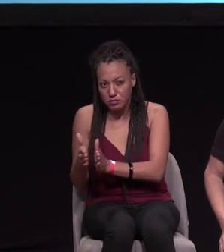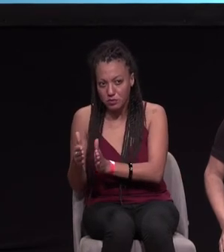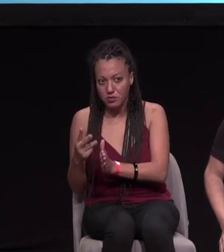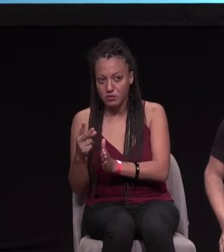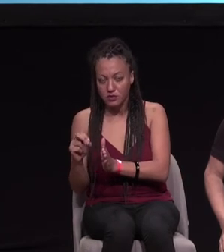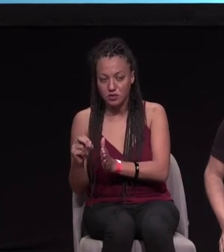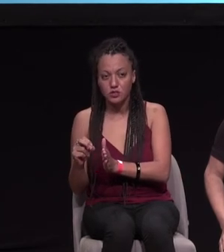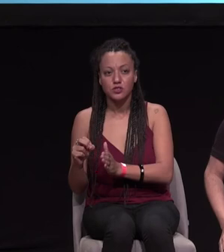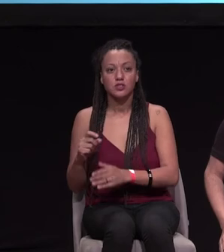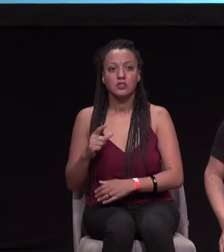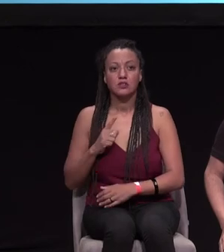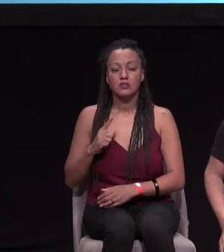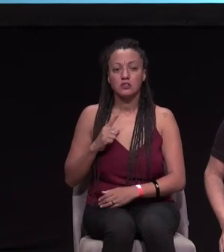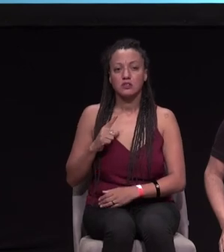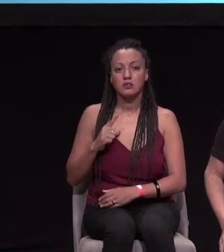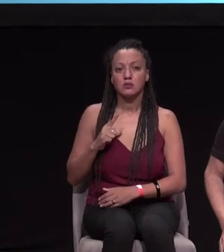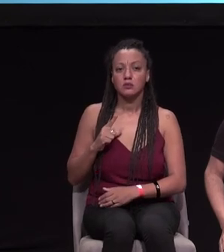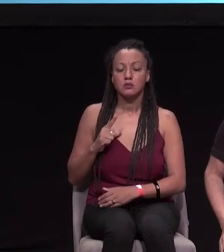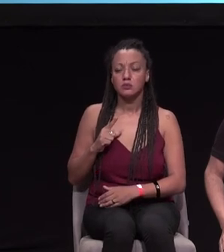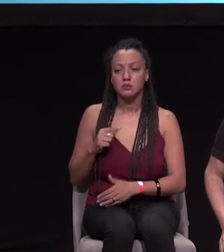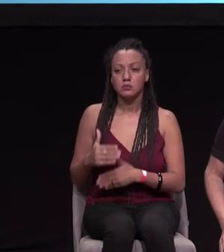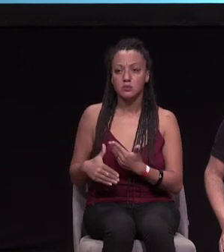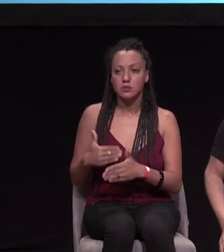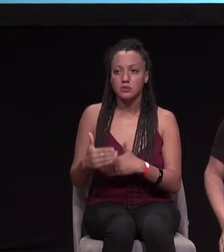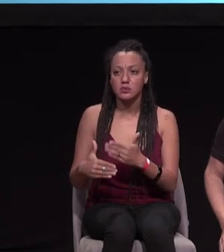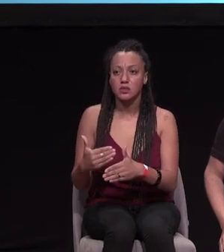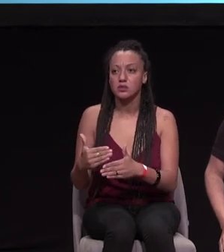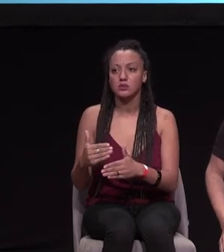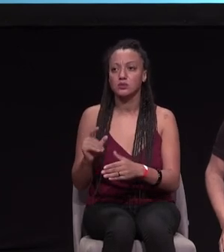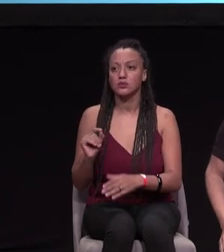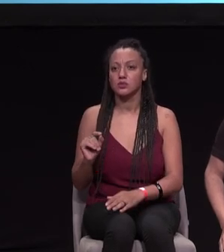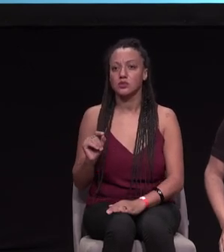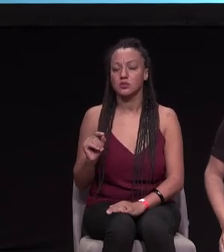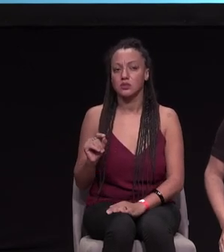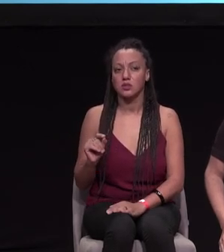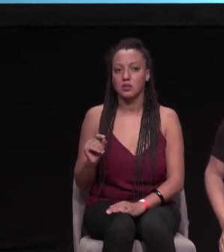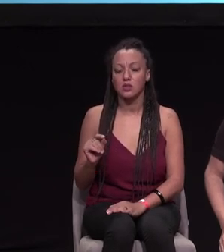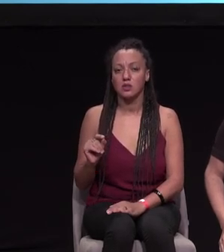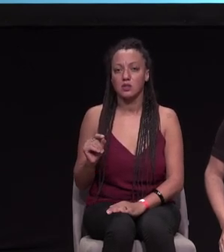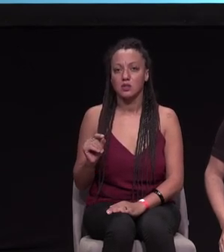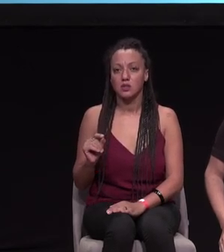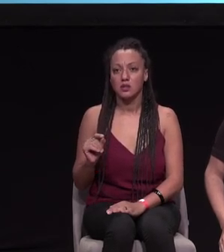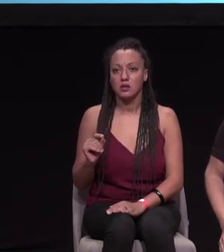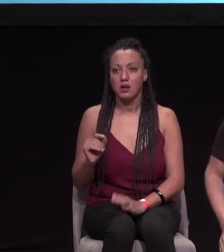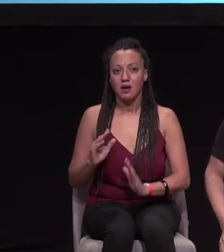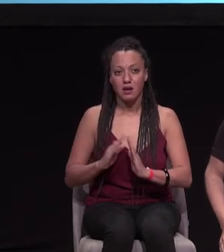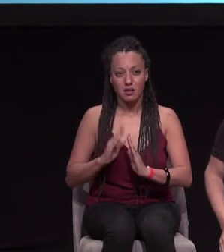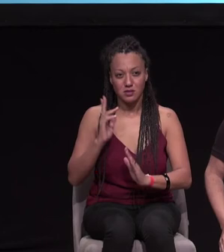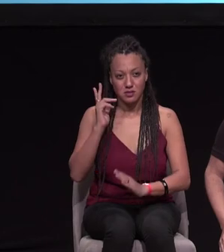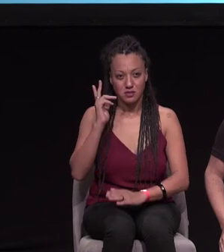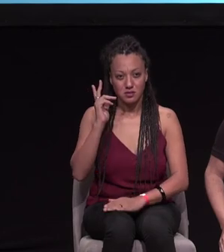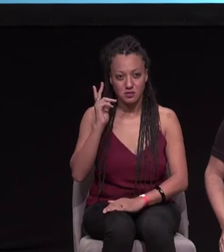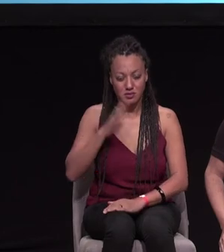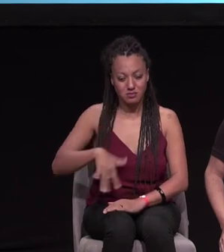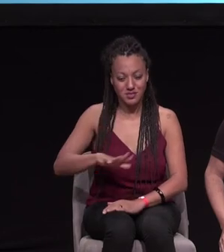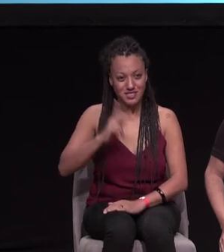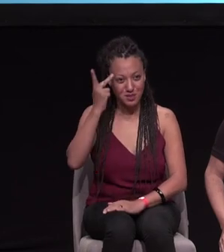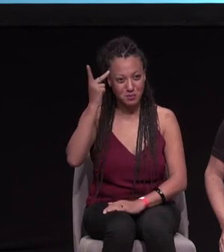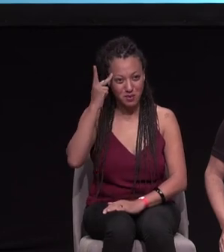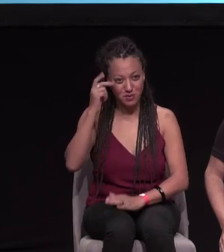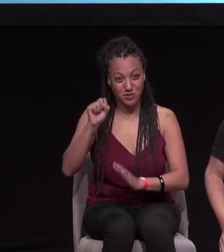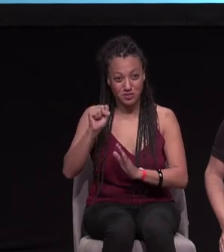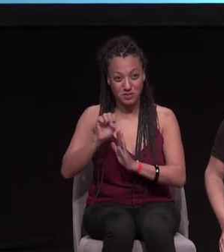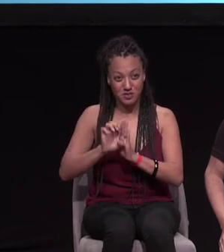de renovação de derrubada mesmo é das vezes desmonte que é o caso de são paulo dessa produção do século